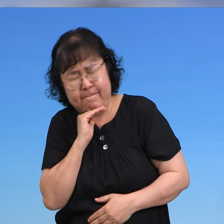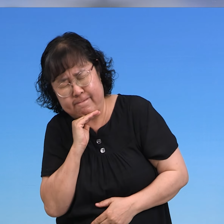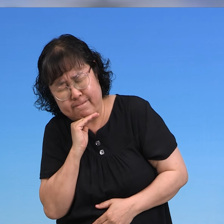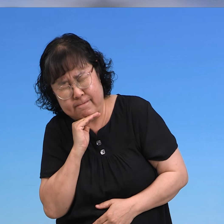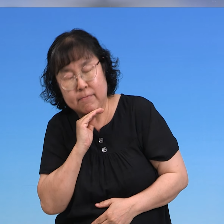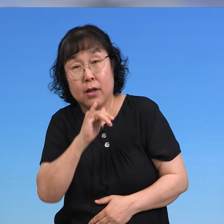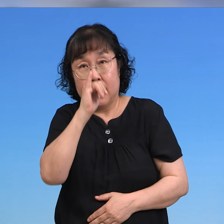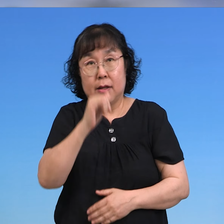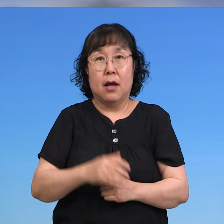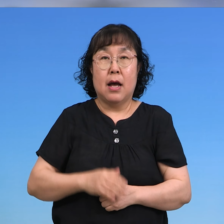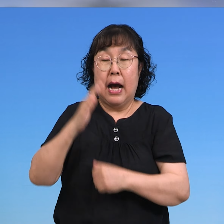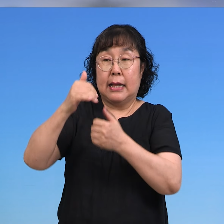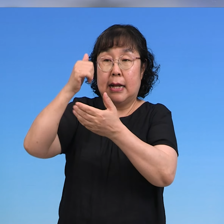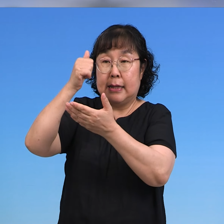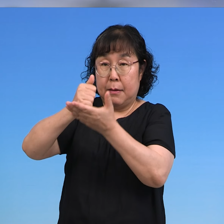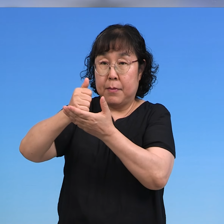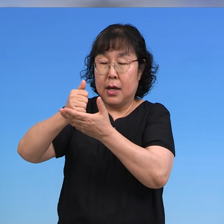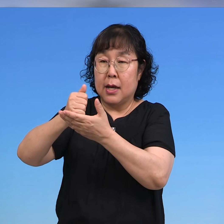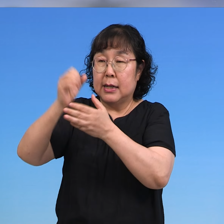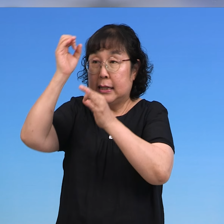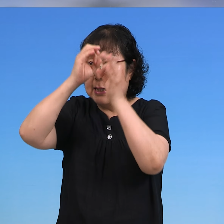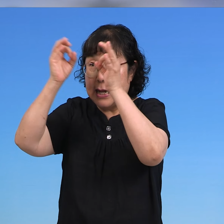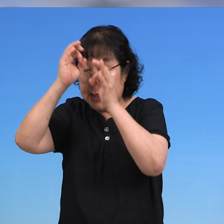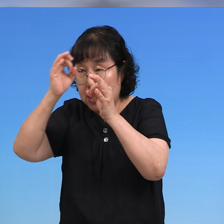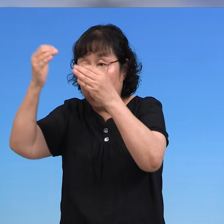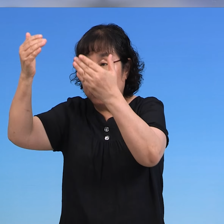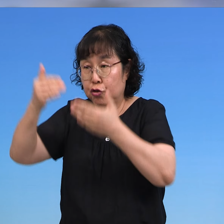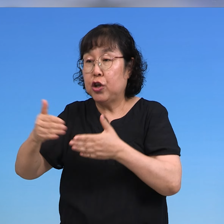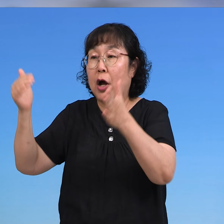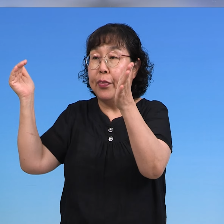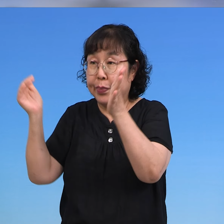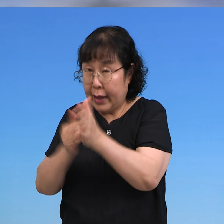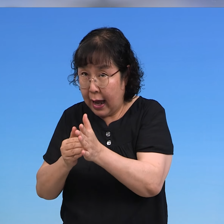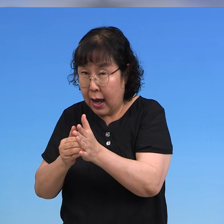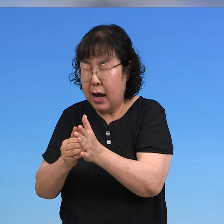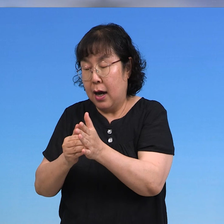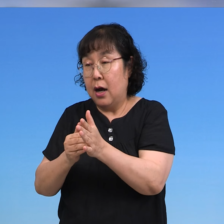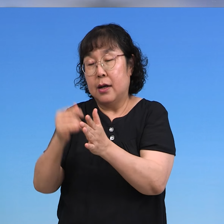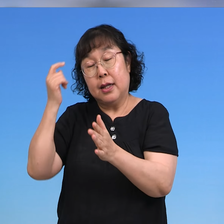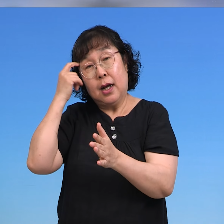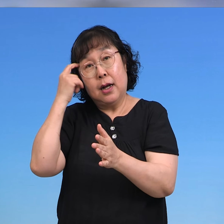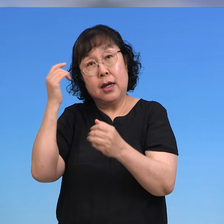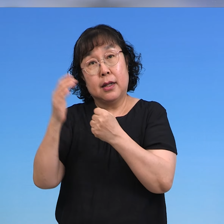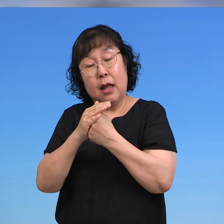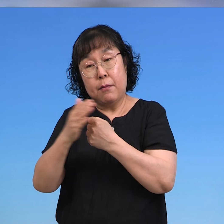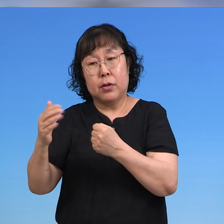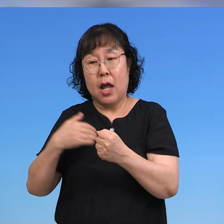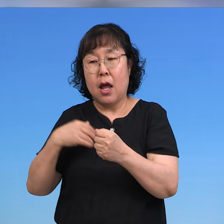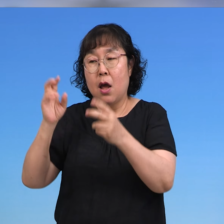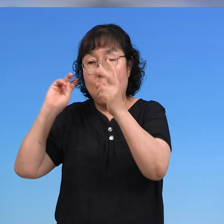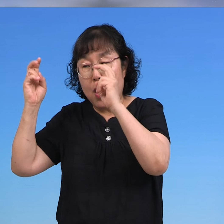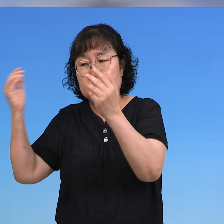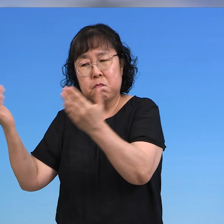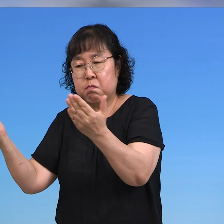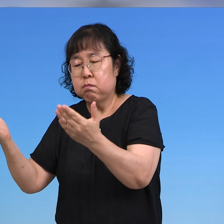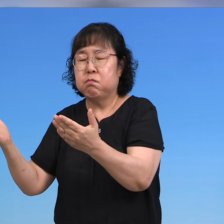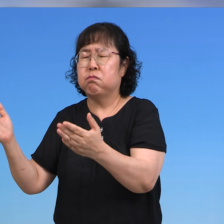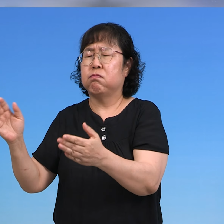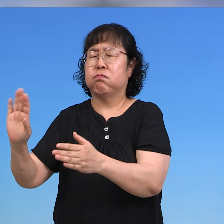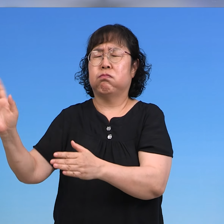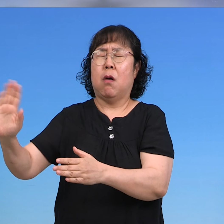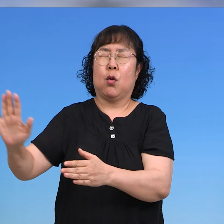그 구하는 거 미리 주신다고 이미 과거형 썼기 때문에 그래서 회사에 들어누워 집에 가서 회사도 안